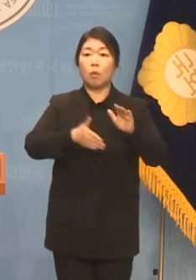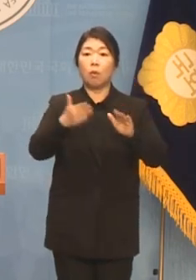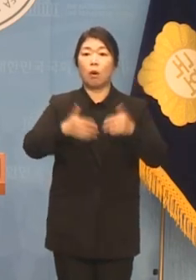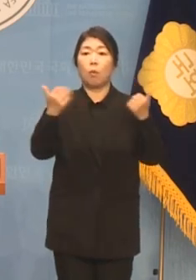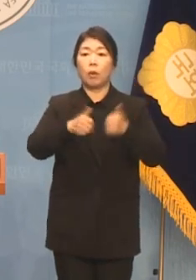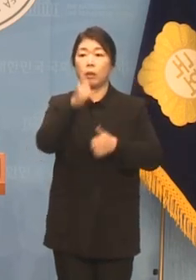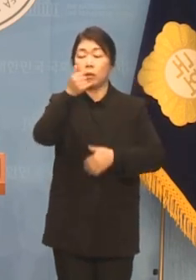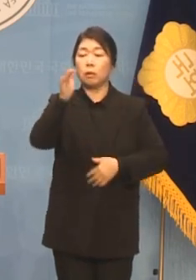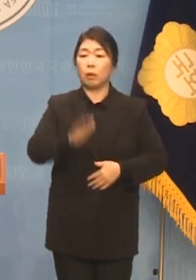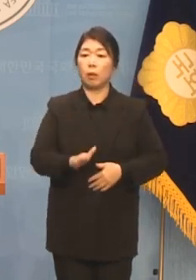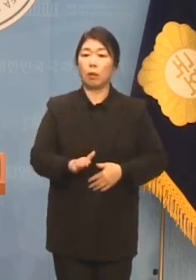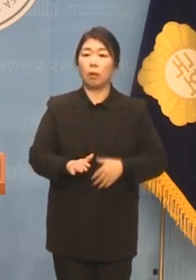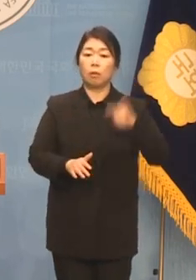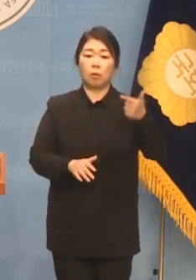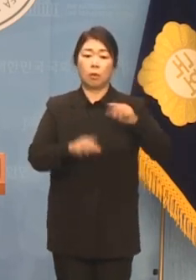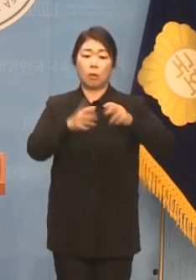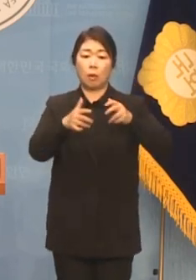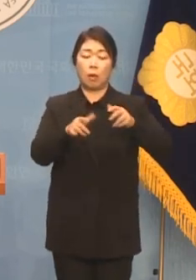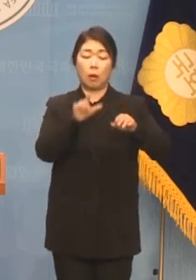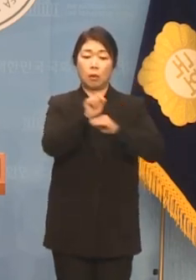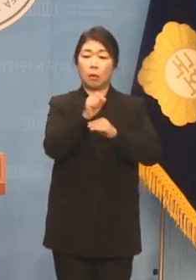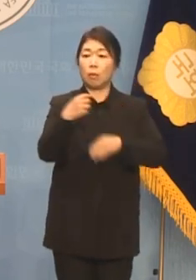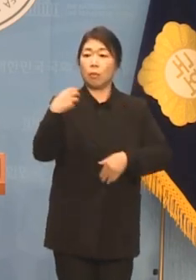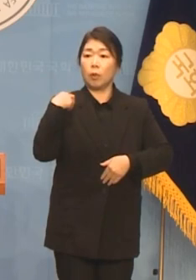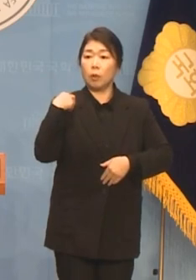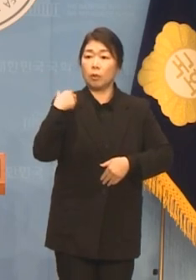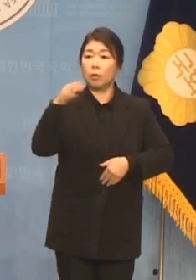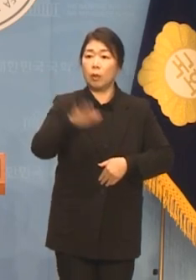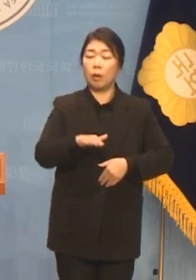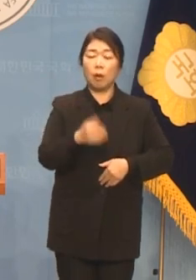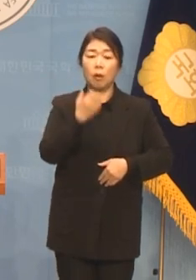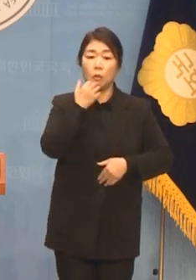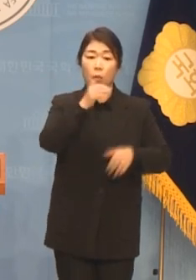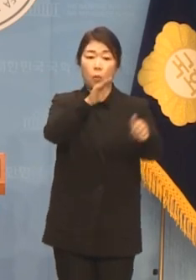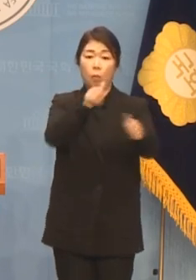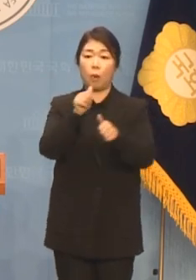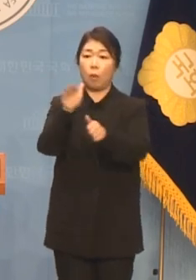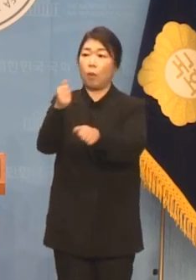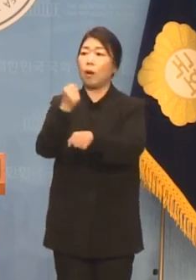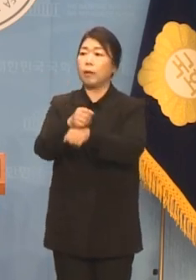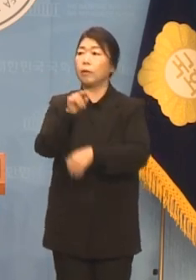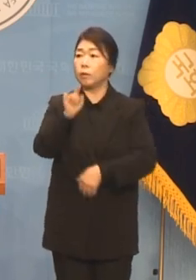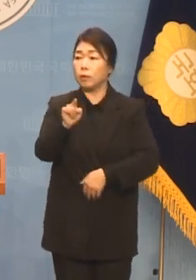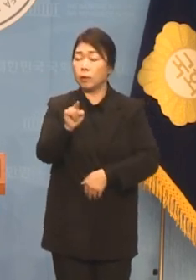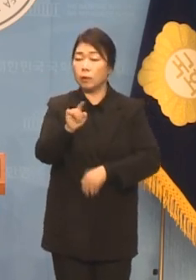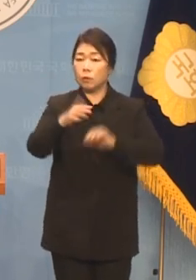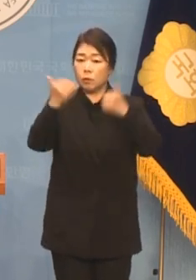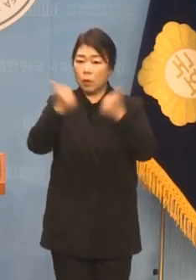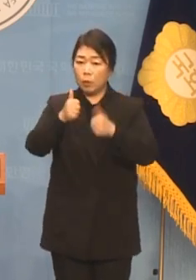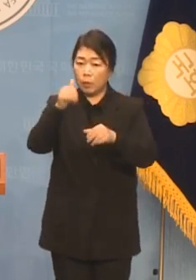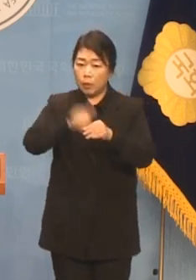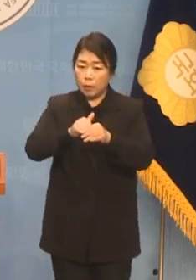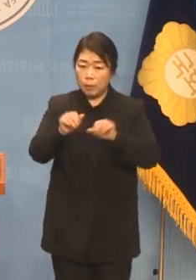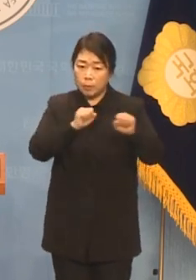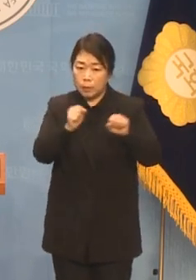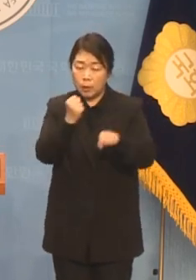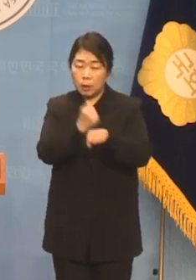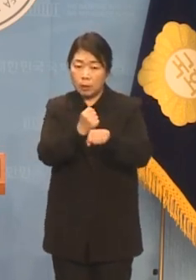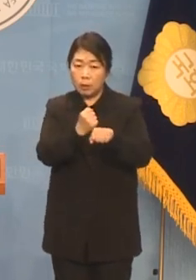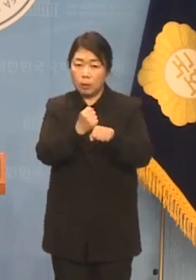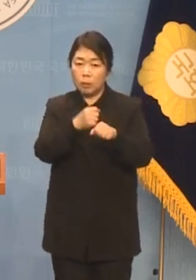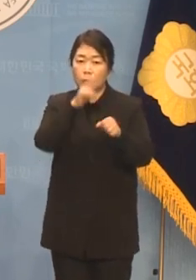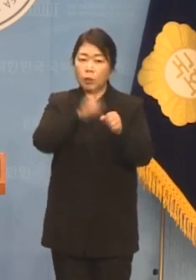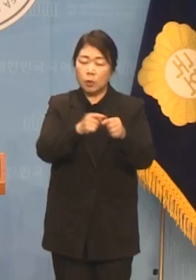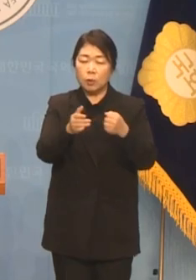6개국 대사를 별도로 서울로 불러드린 것이 총선 악재를 차단하기 위해 위인 설한게 아니면